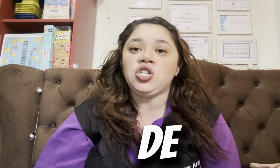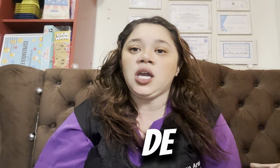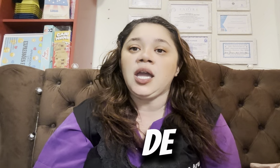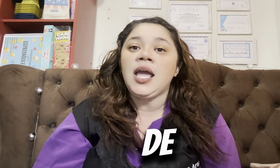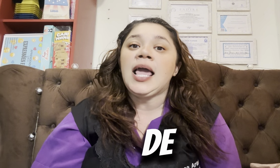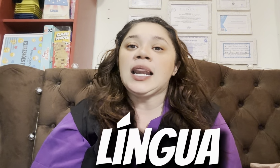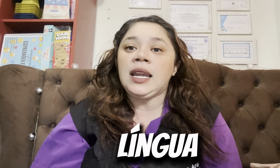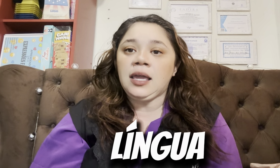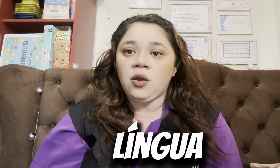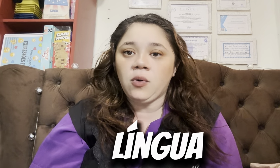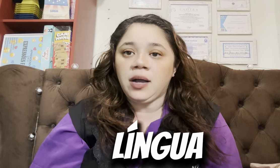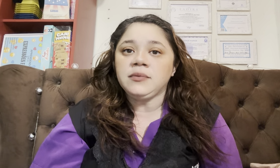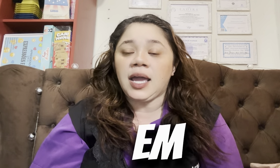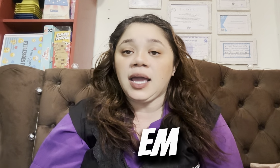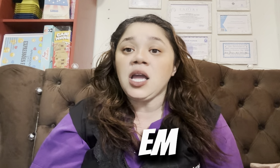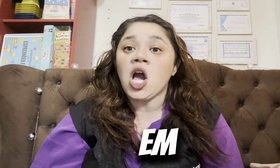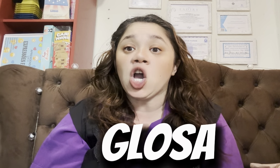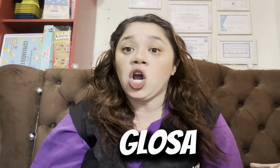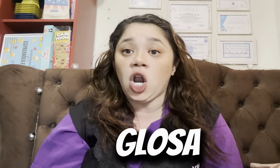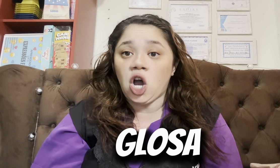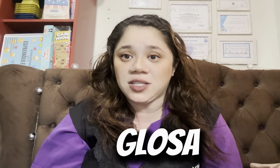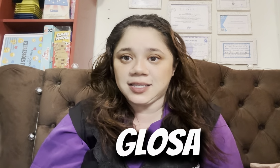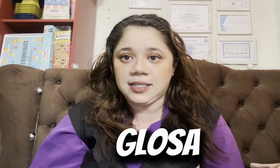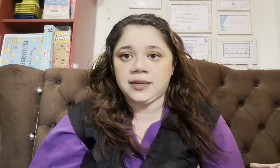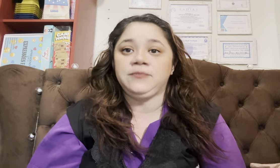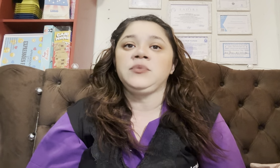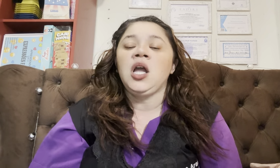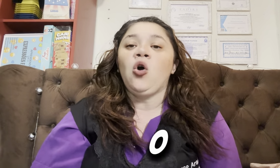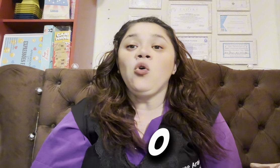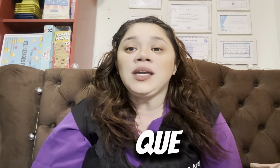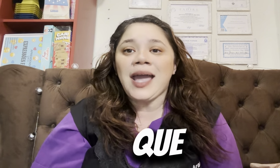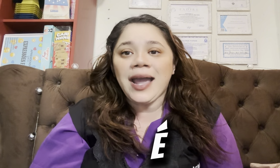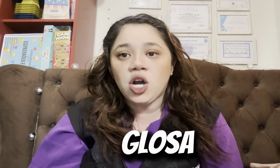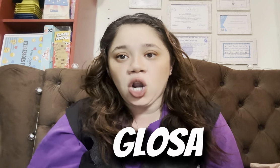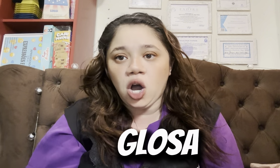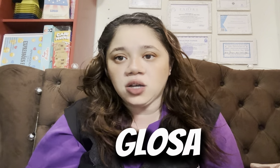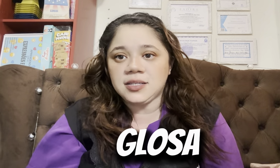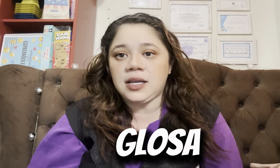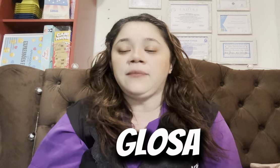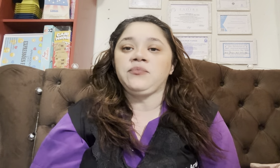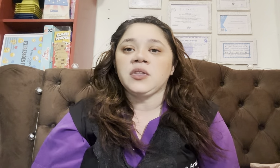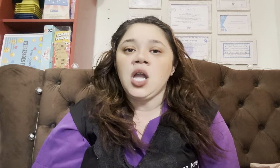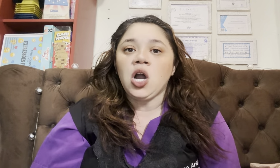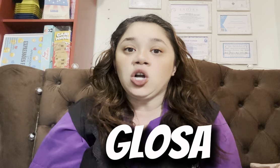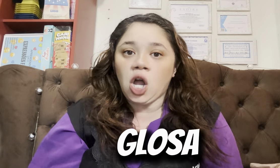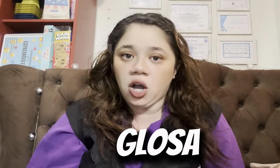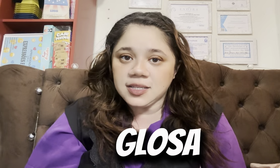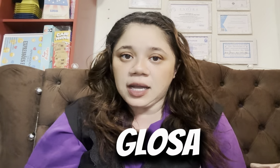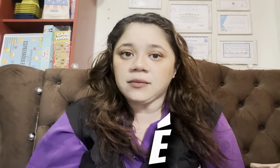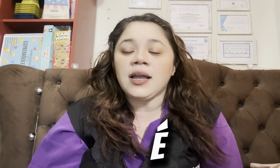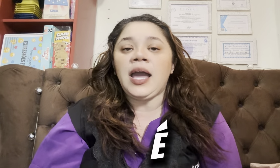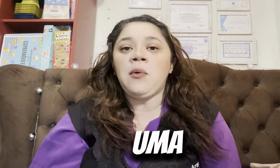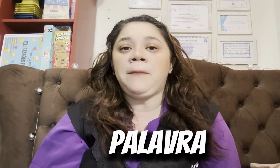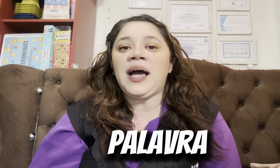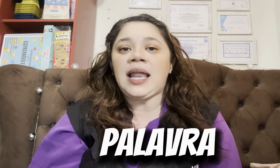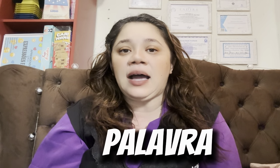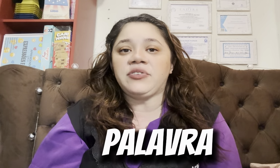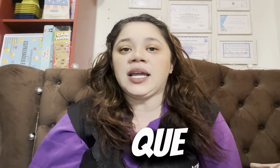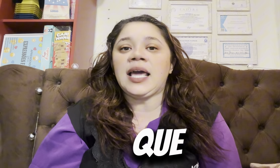de língua em glossa. O que é glosa? Glosa é uma palavra que ela